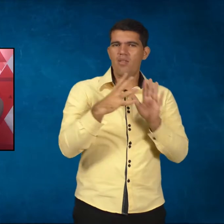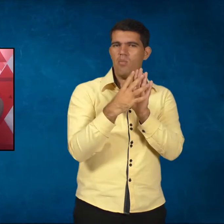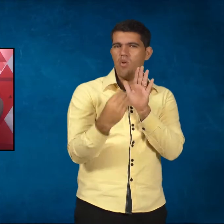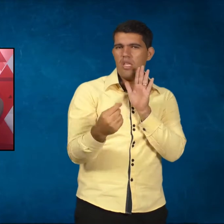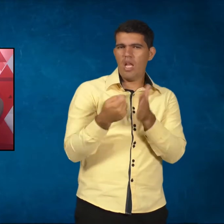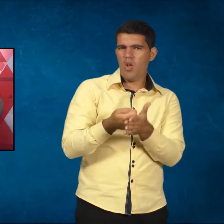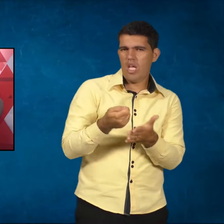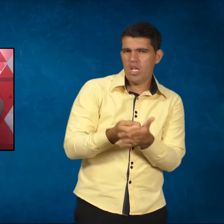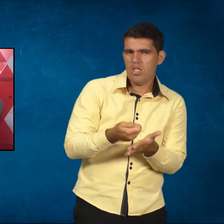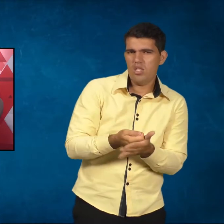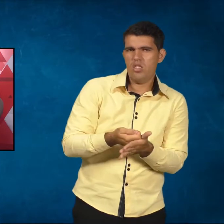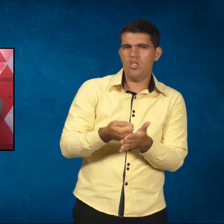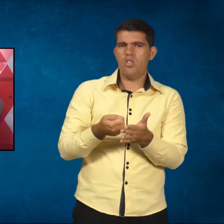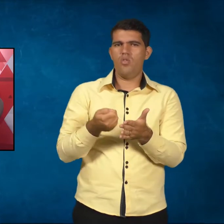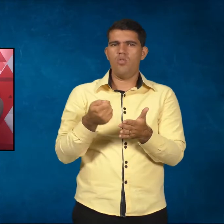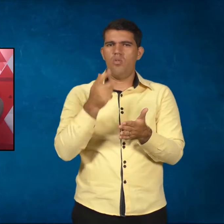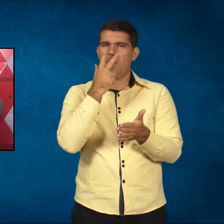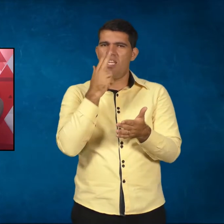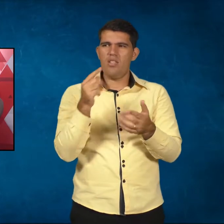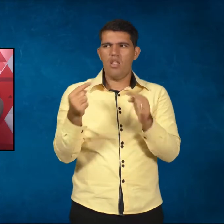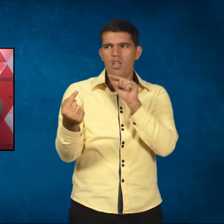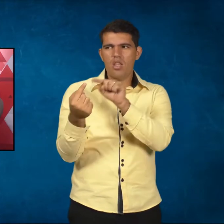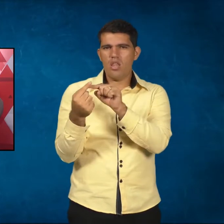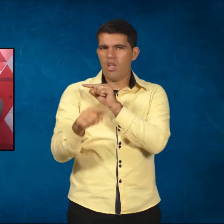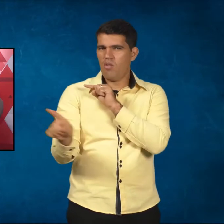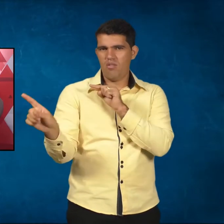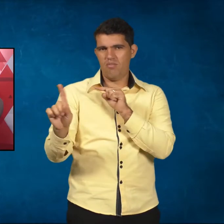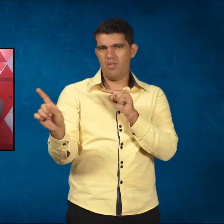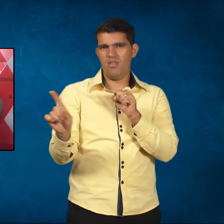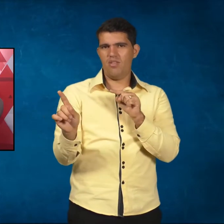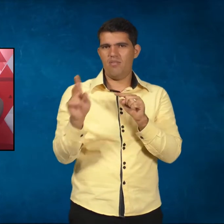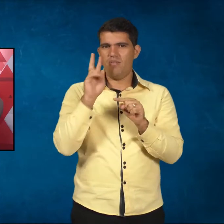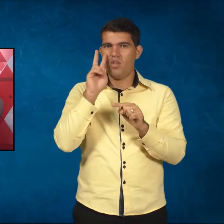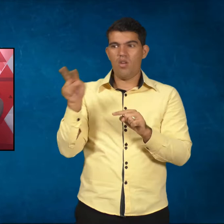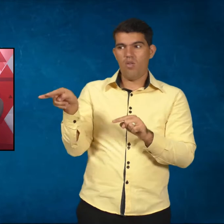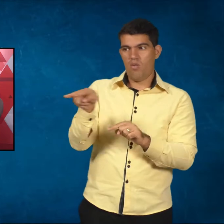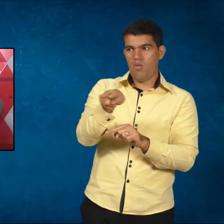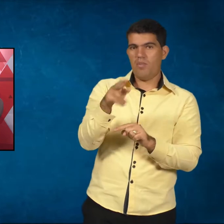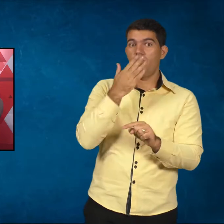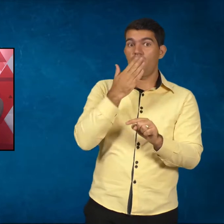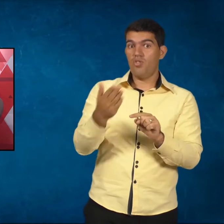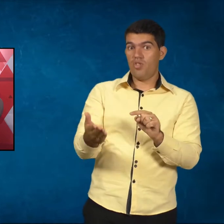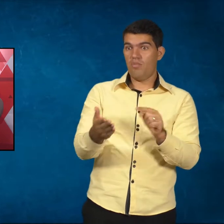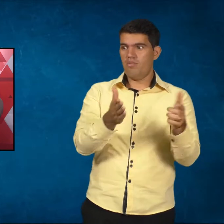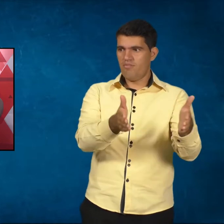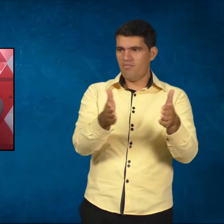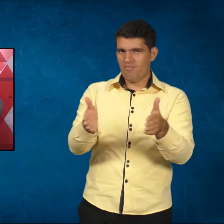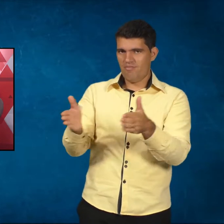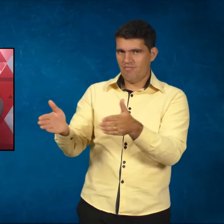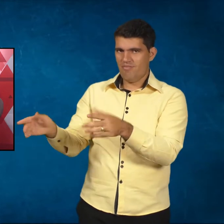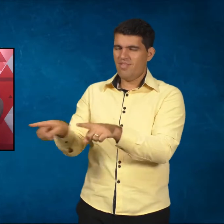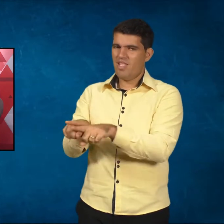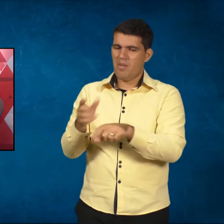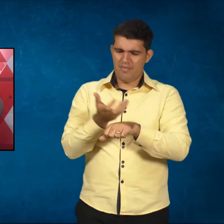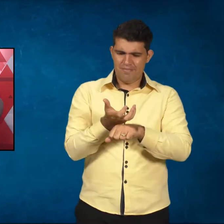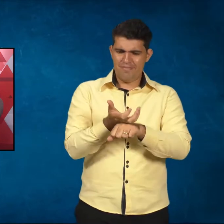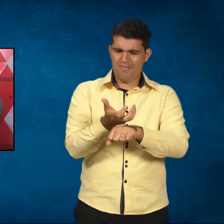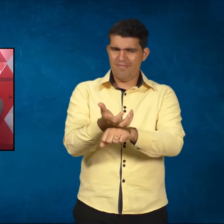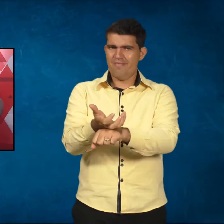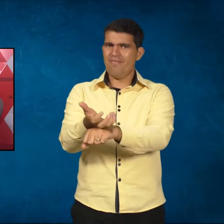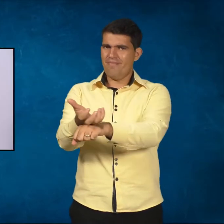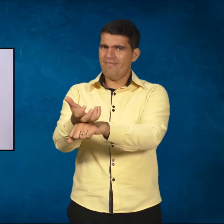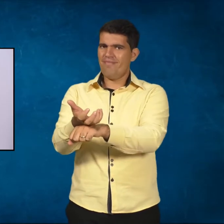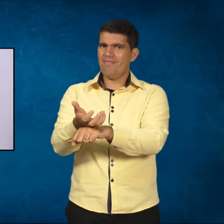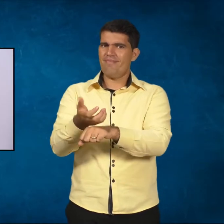muito rígido muito pouco ainda apropriado tanto ponto de vista da forma como é organizado quanto dos